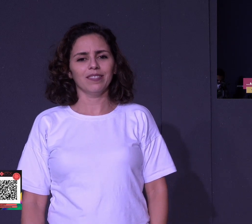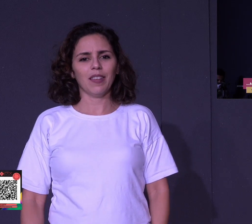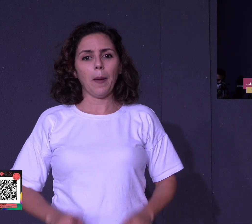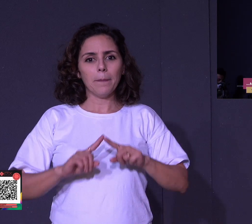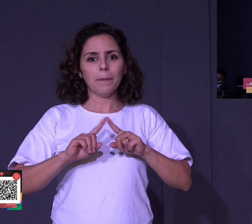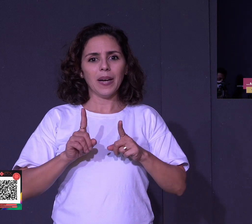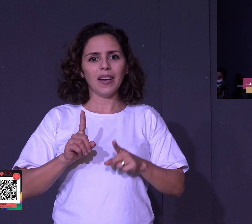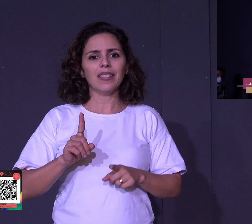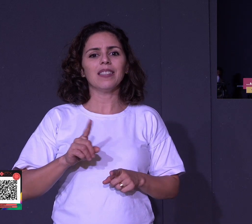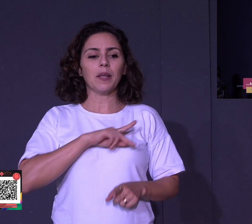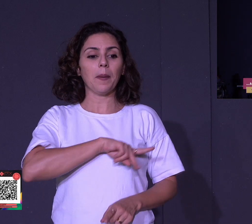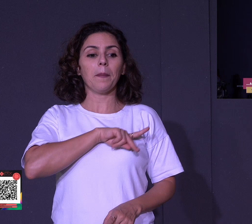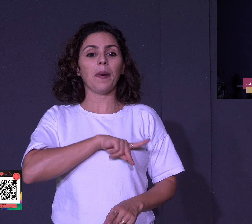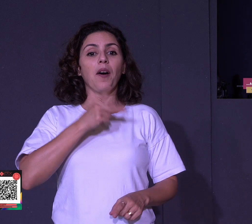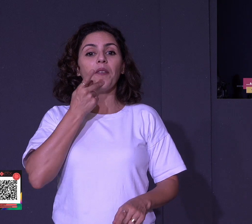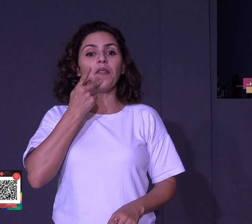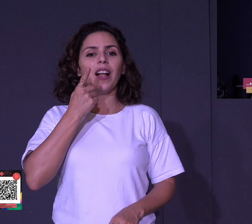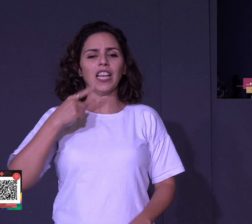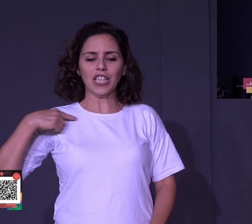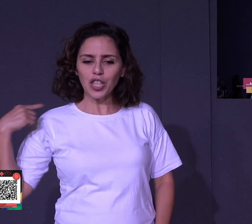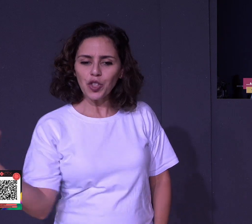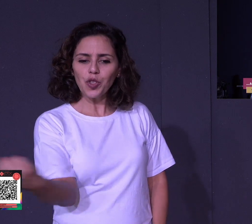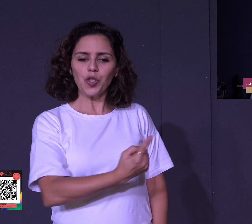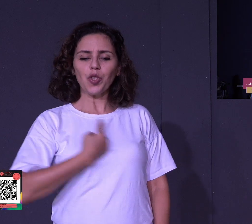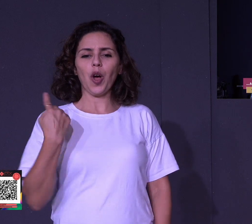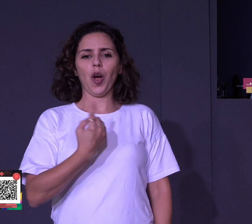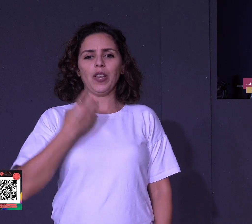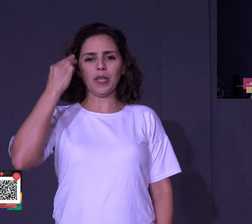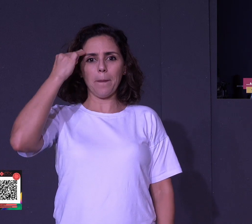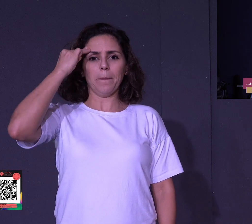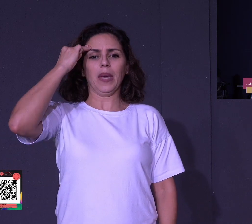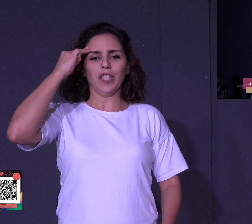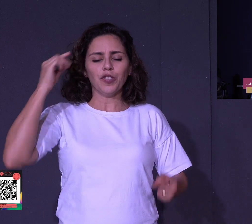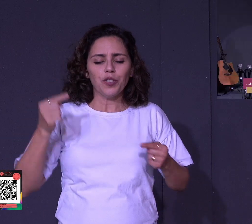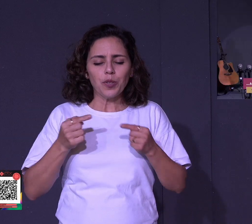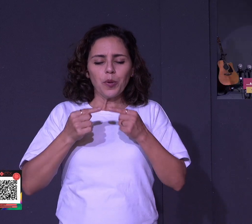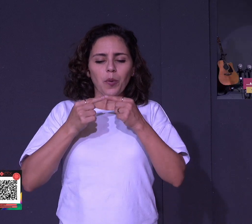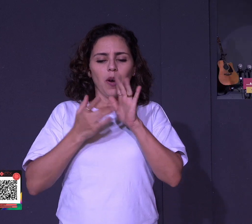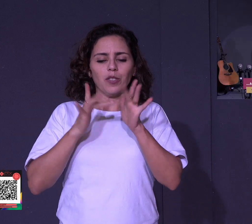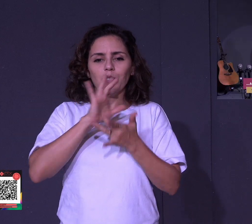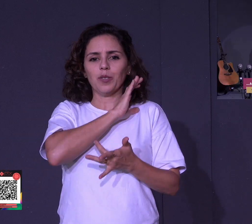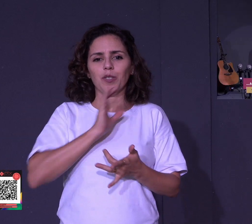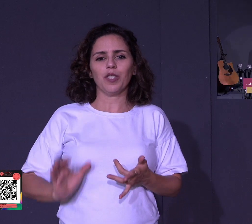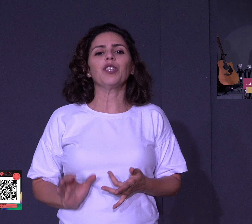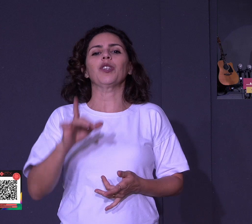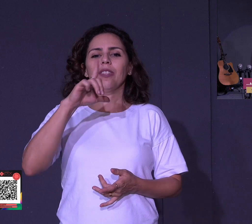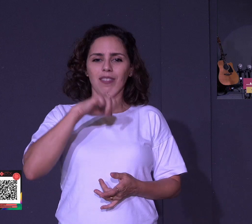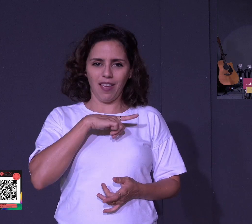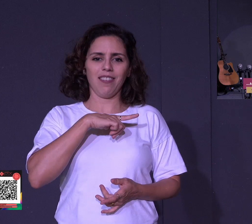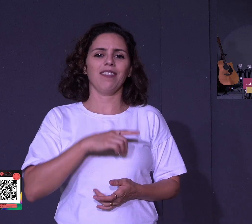de... Deixa eu te dizer uma coisa. Esse é um texto profético que fala a respeito de Jesus e